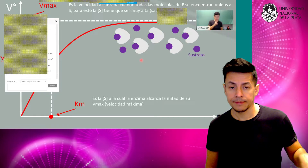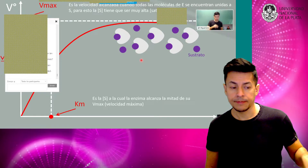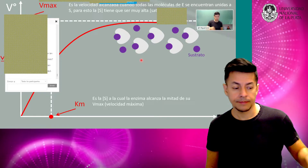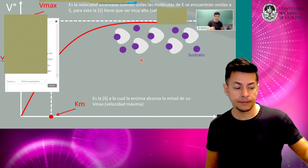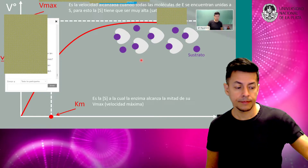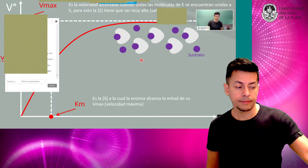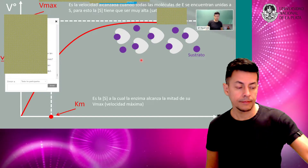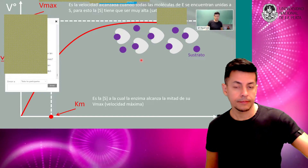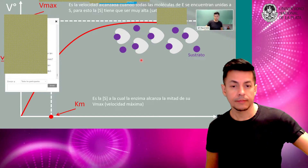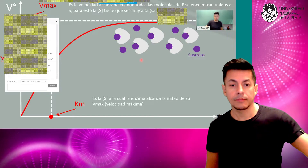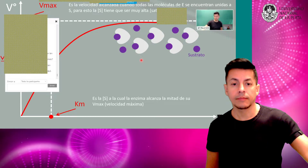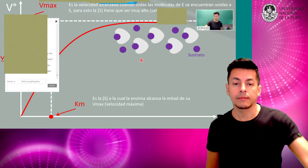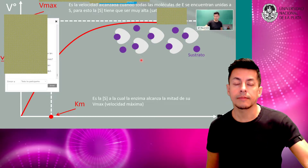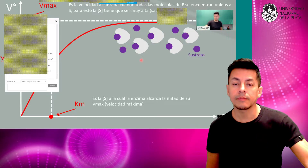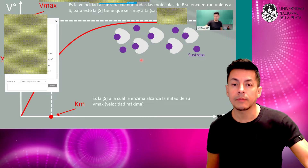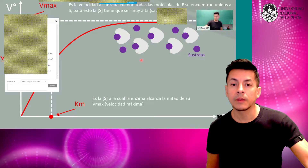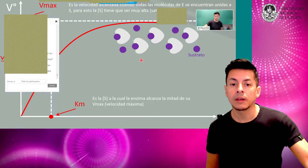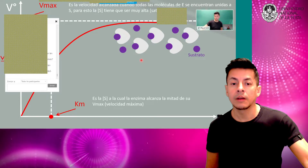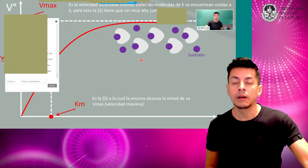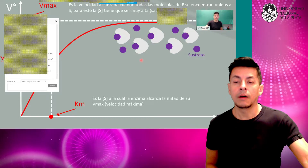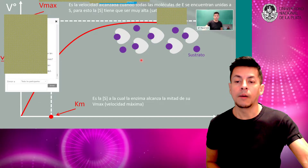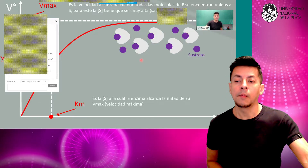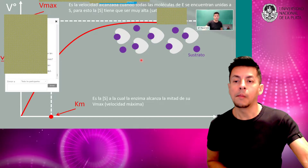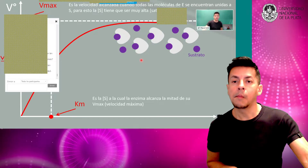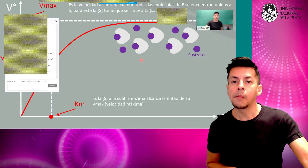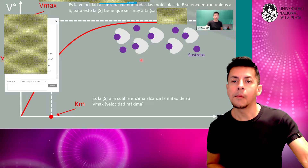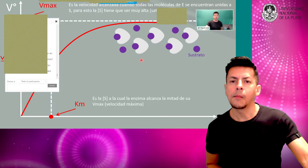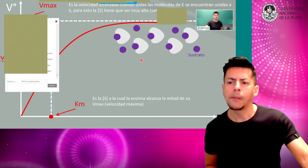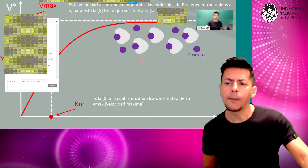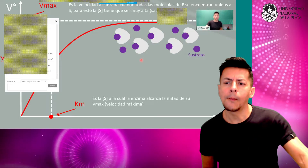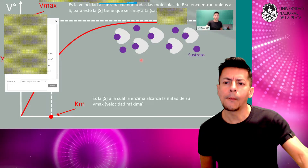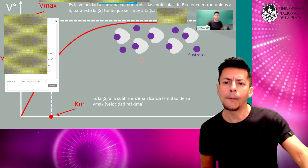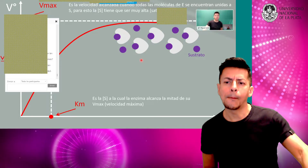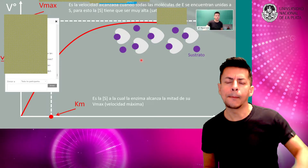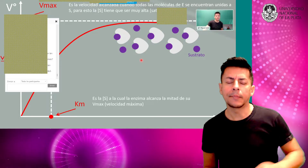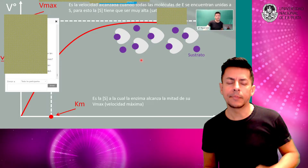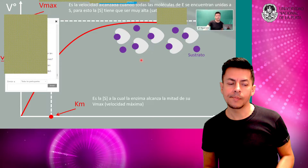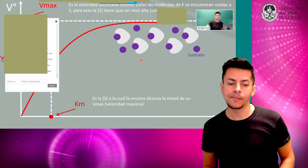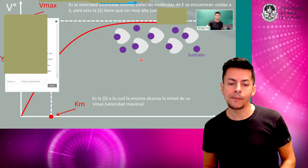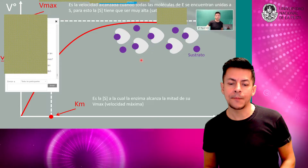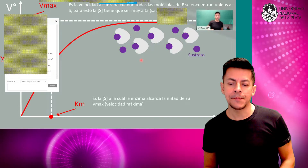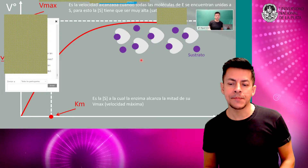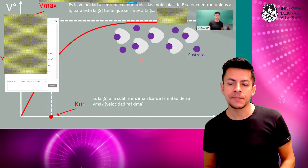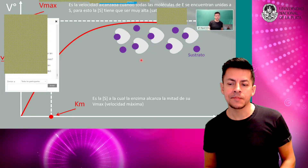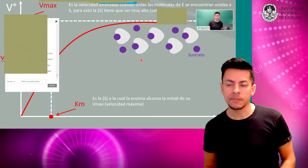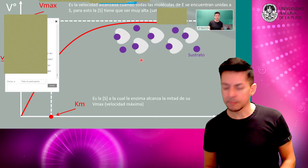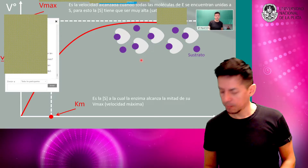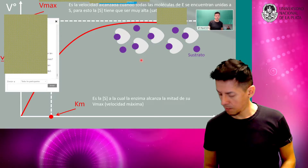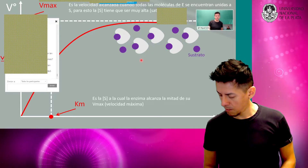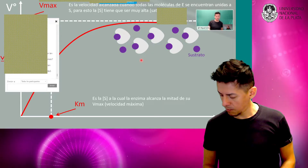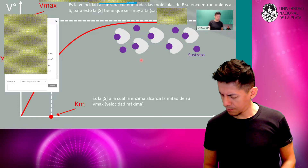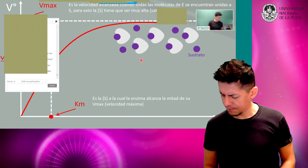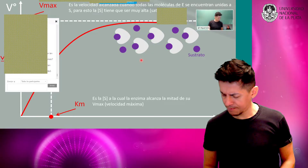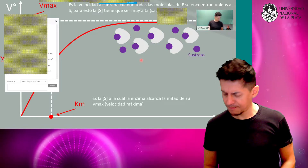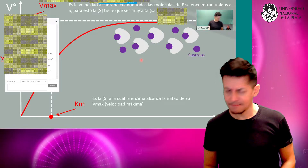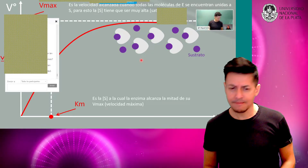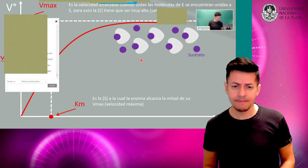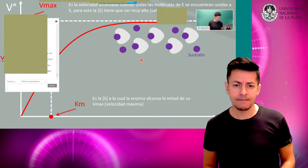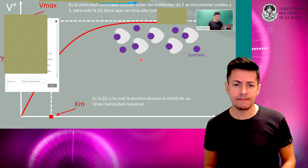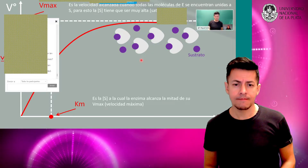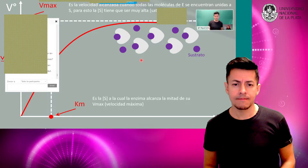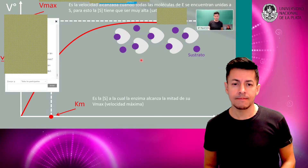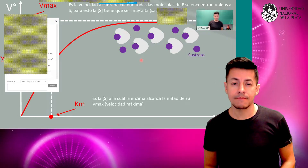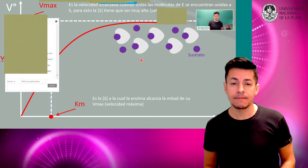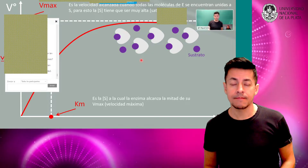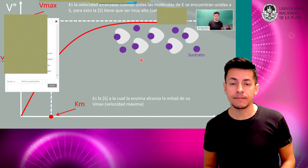Me preguntan, por ejemplo, ¿6 moléculas es igual en todas las reacciones o solo es en este ejemplo? Solo en este